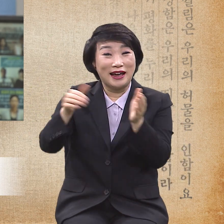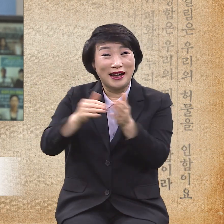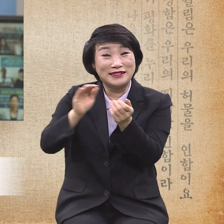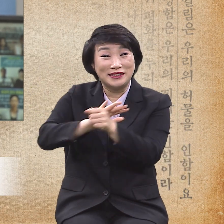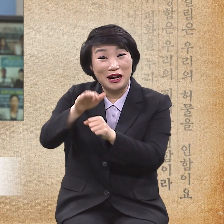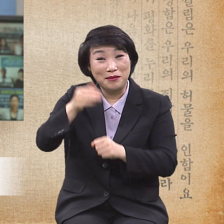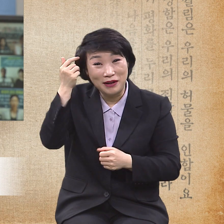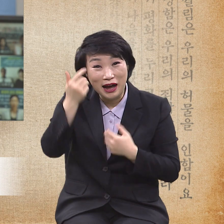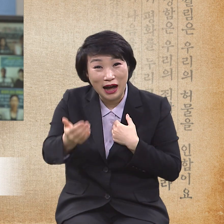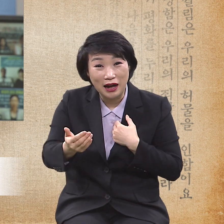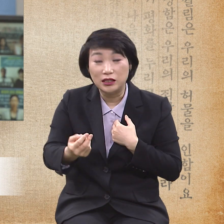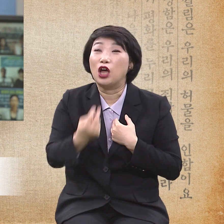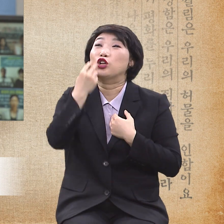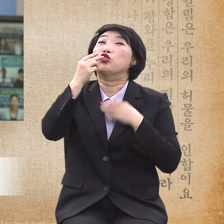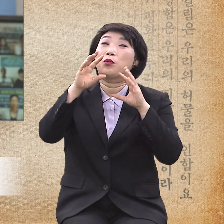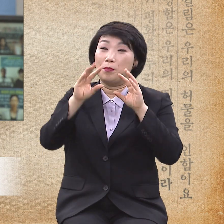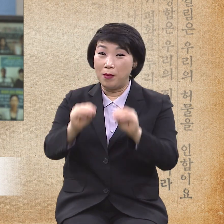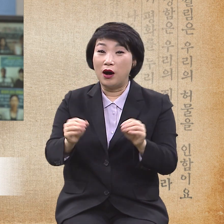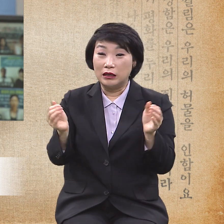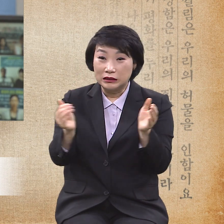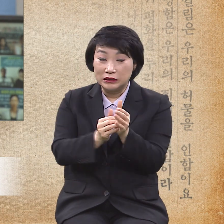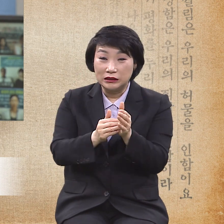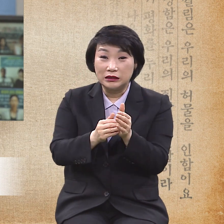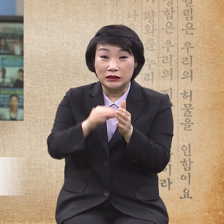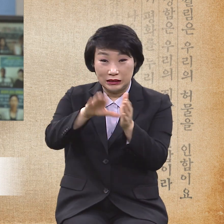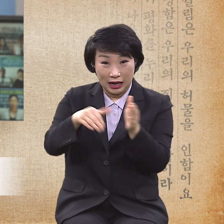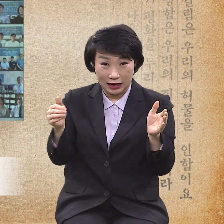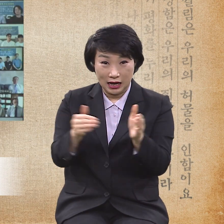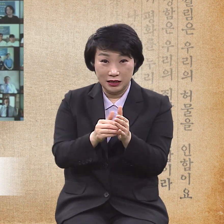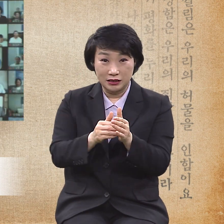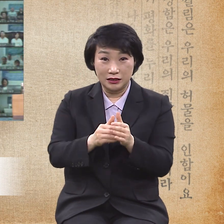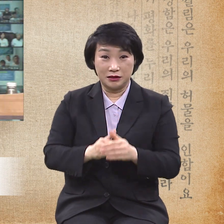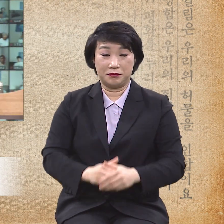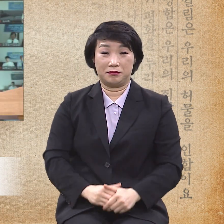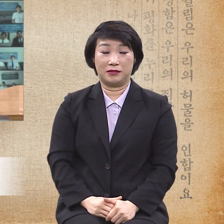사랑하냐? 내 숨이 중단되는 그 순간까지